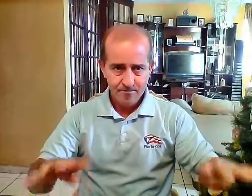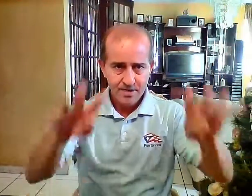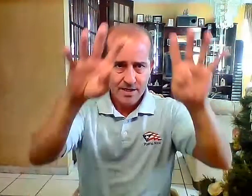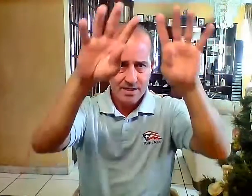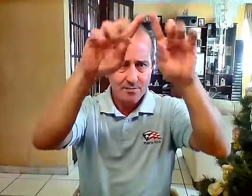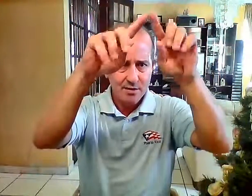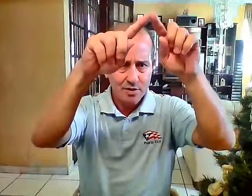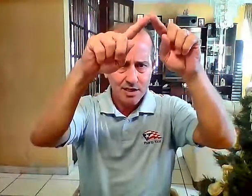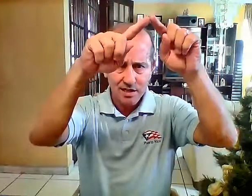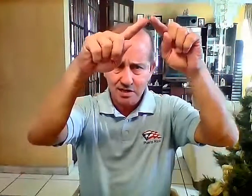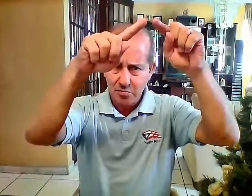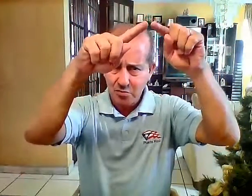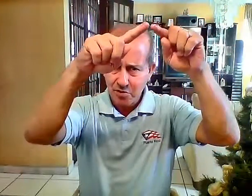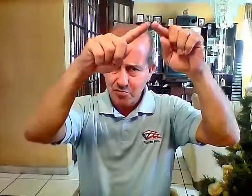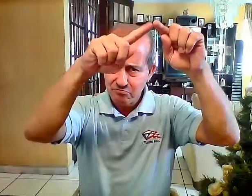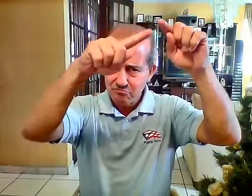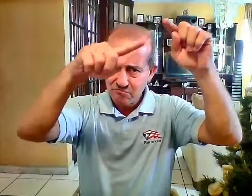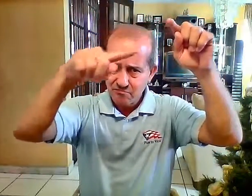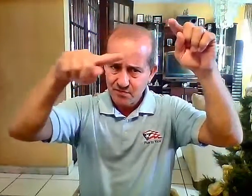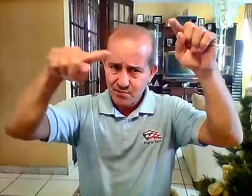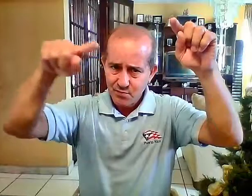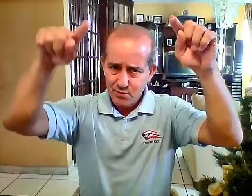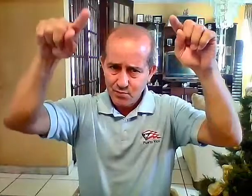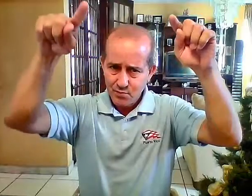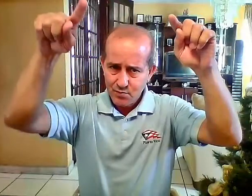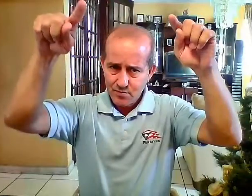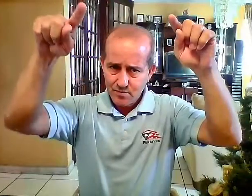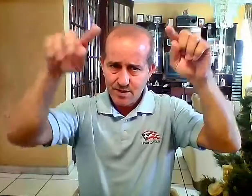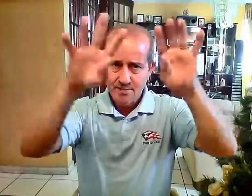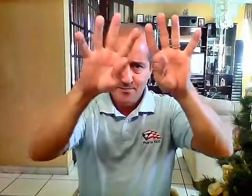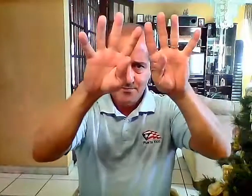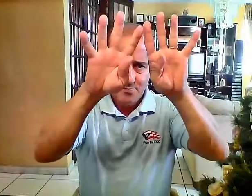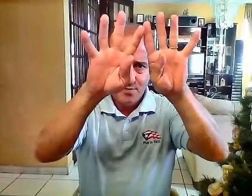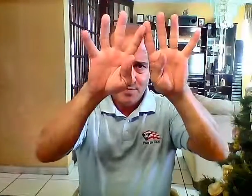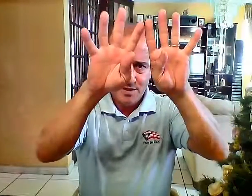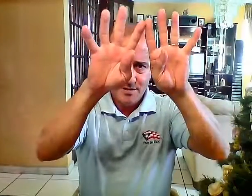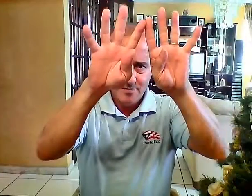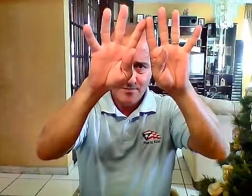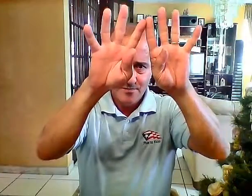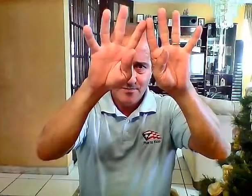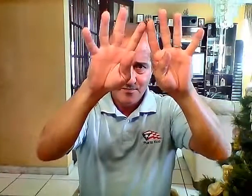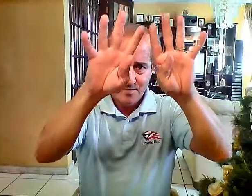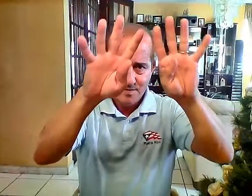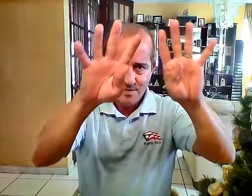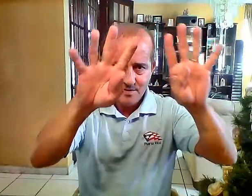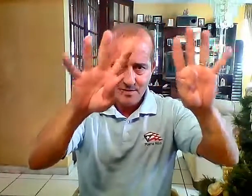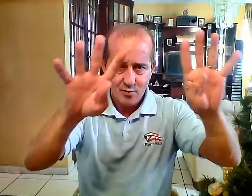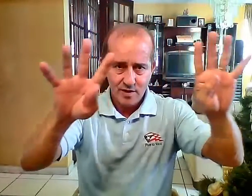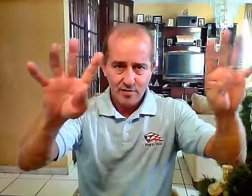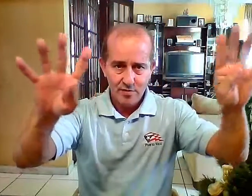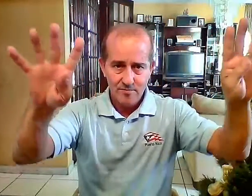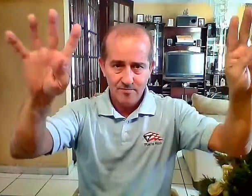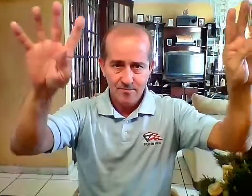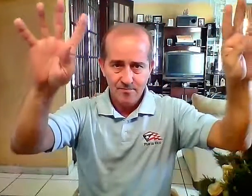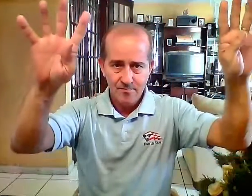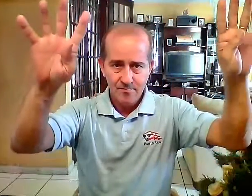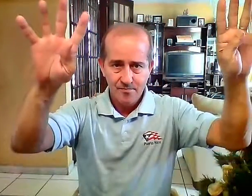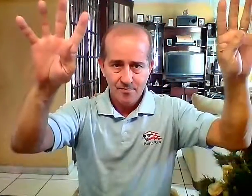Casi siempre las cortinas tienen como que un, ¿verdad? Pues mire, hacemos esto y